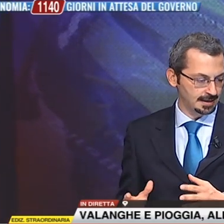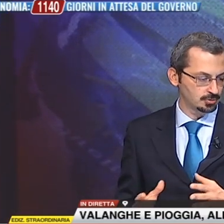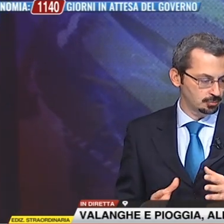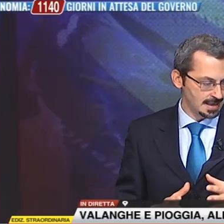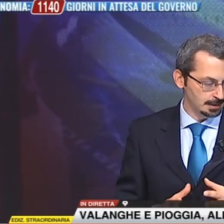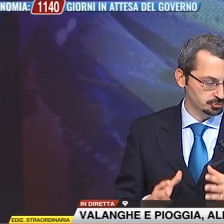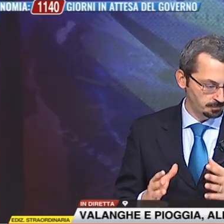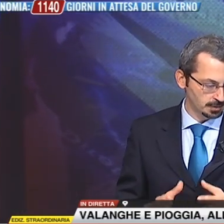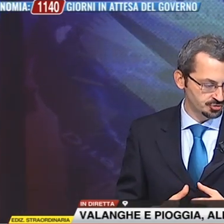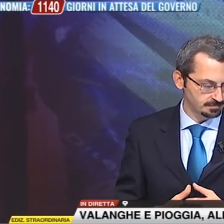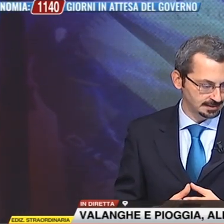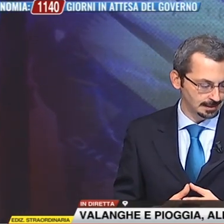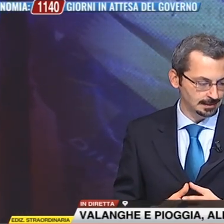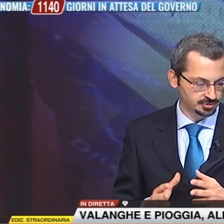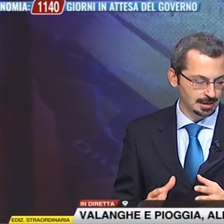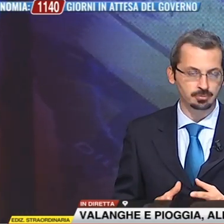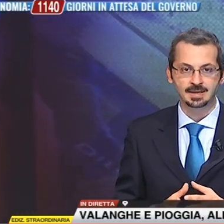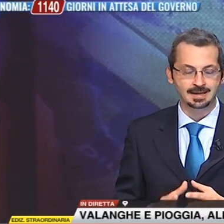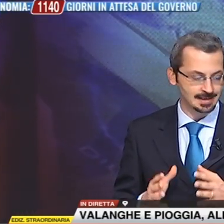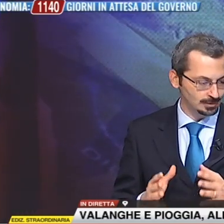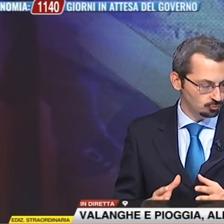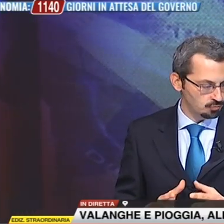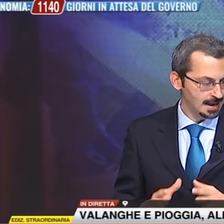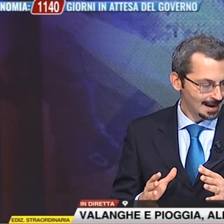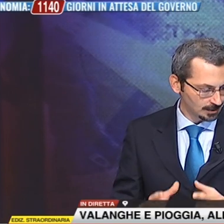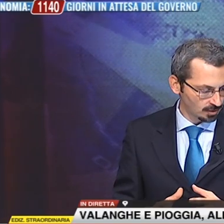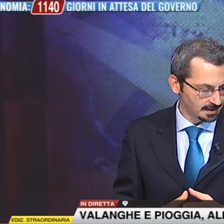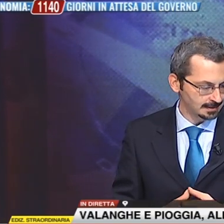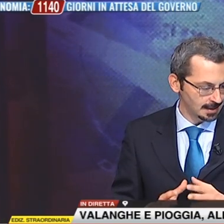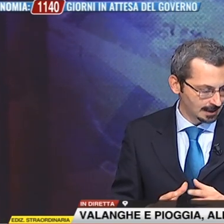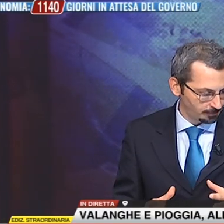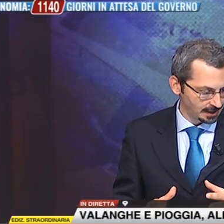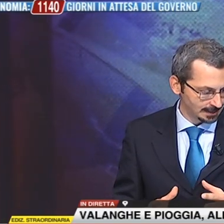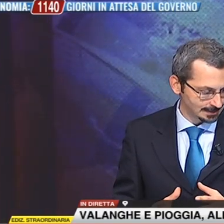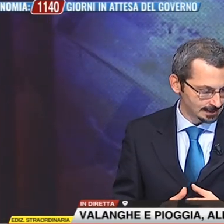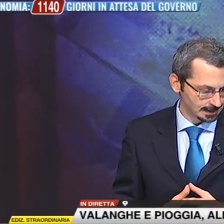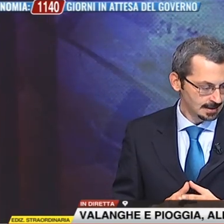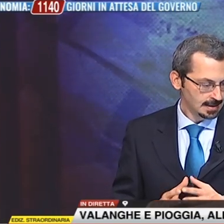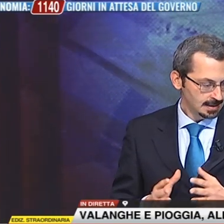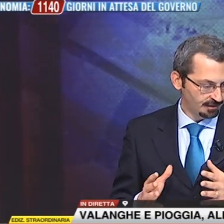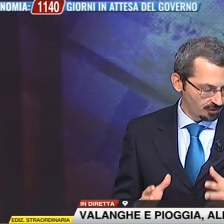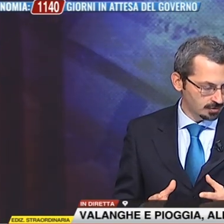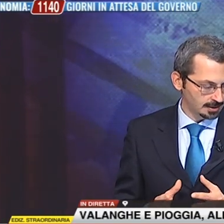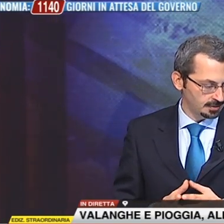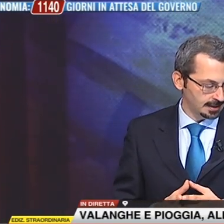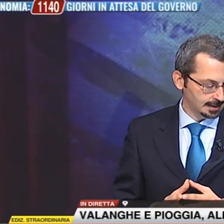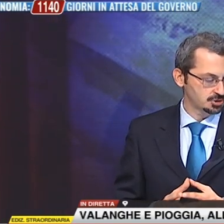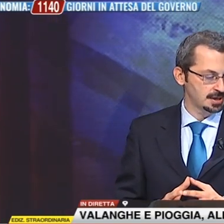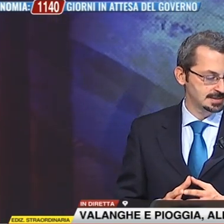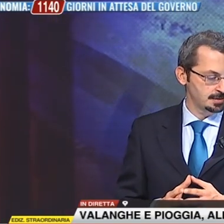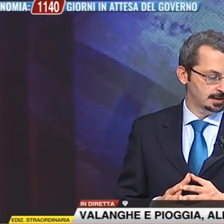capoluogo Veneto e Conegliano sotto piogge battenti. Lo scalo coneglianese è dunque attualmente il capolinea della tratta. Fioccano